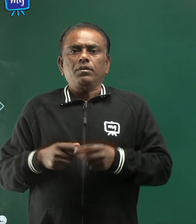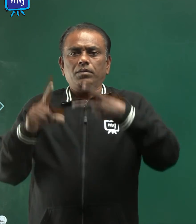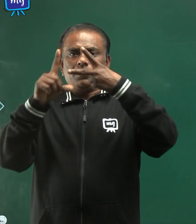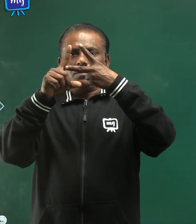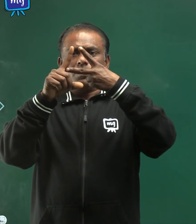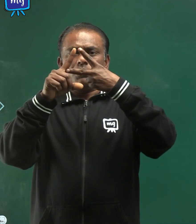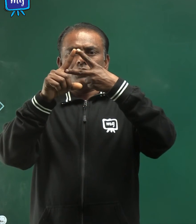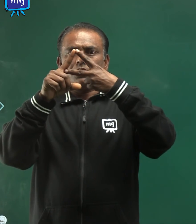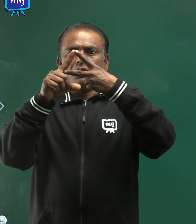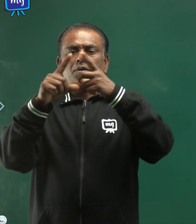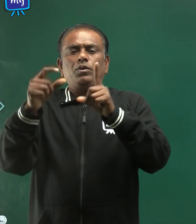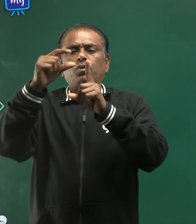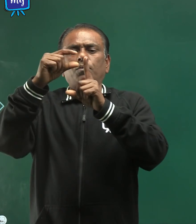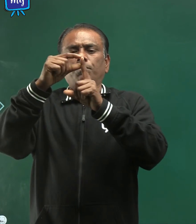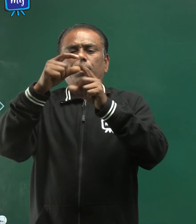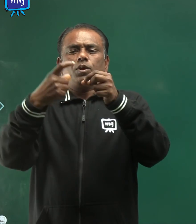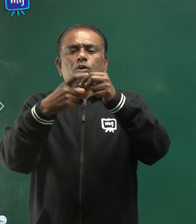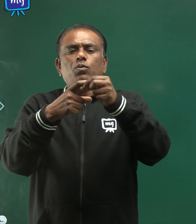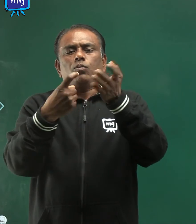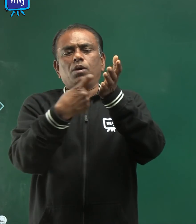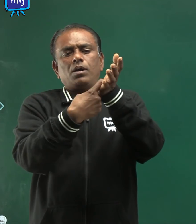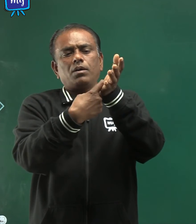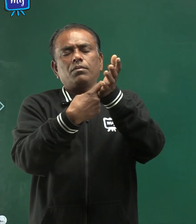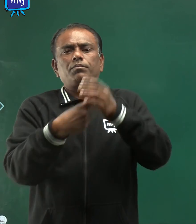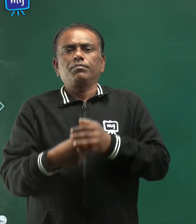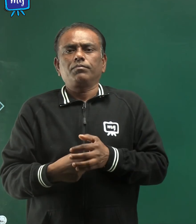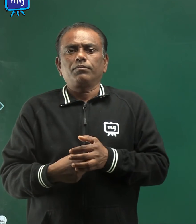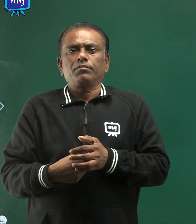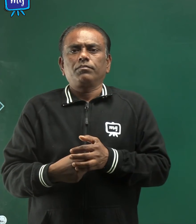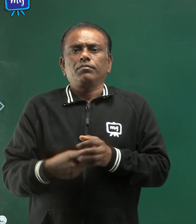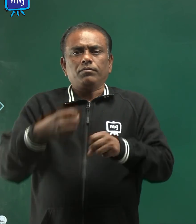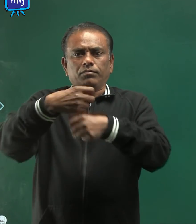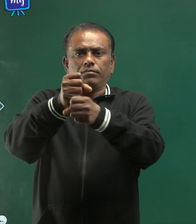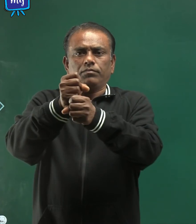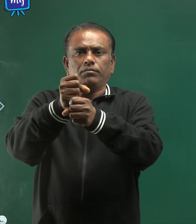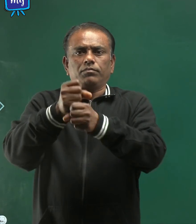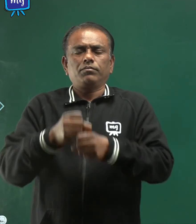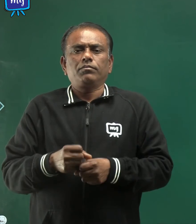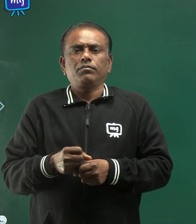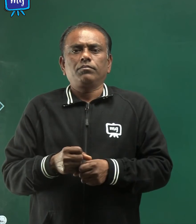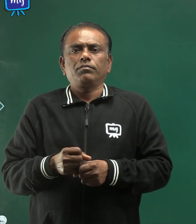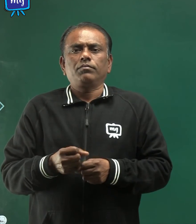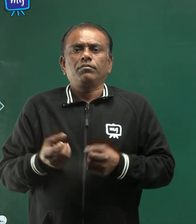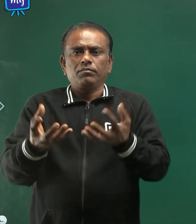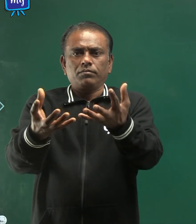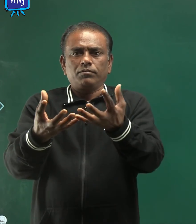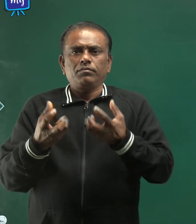त्रिभुज पी क्यू आर की रचना प्राप्त